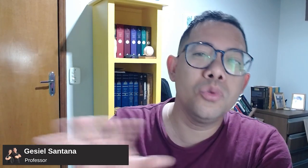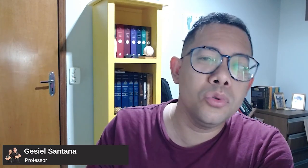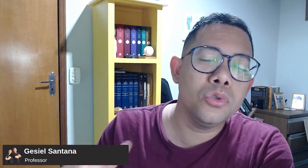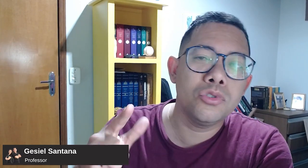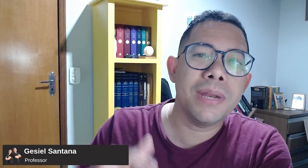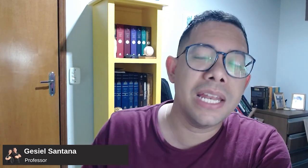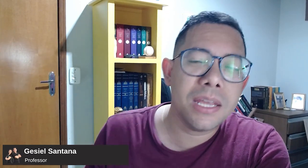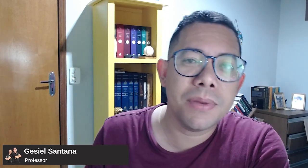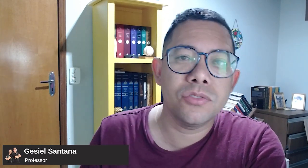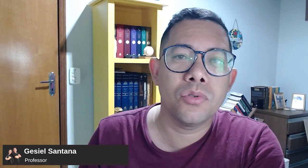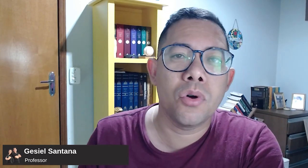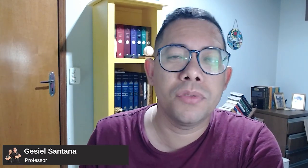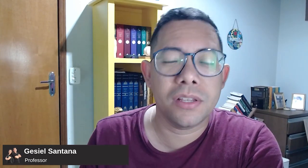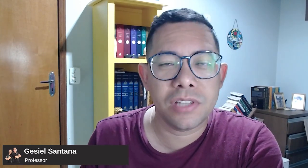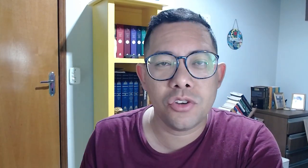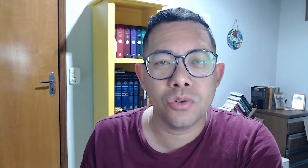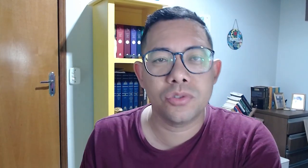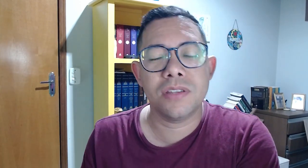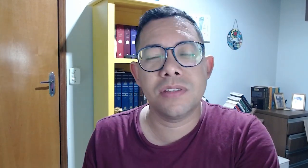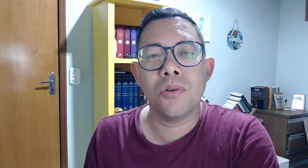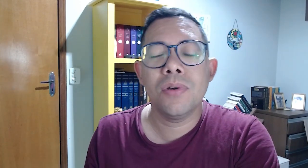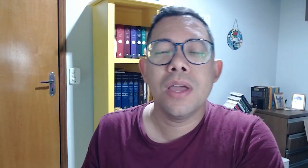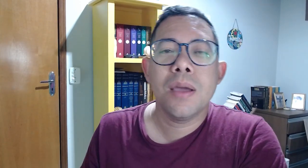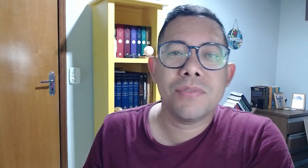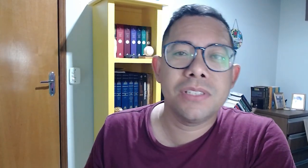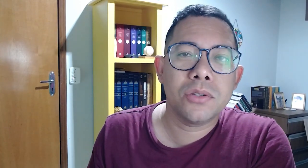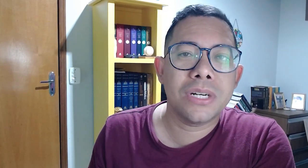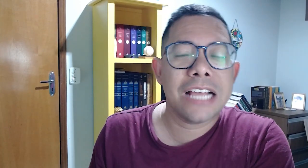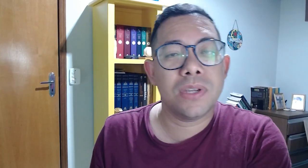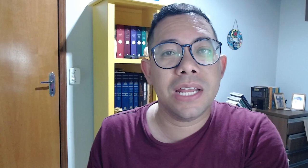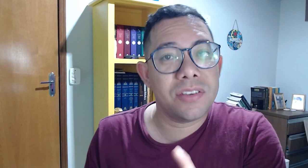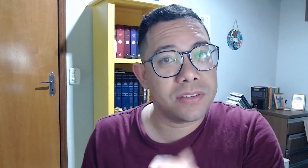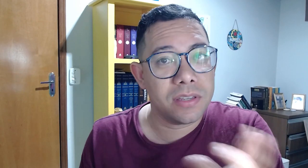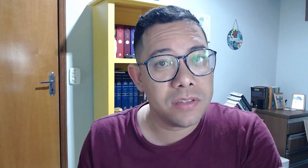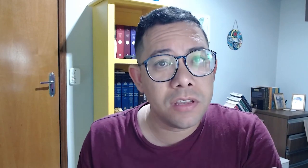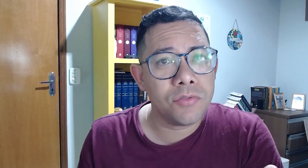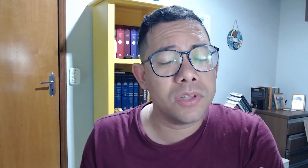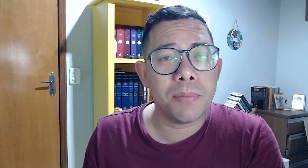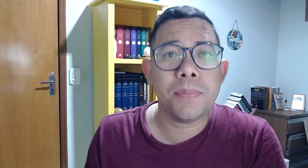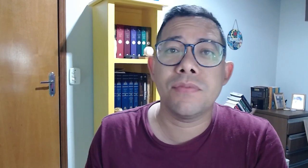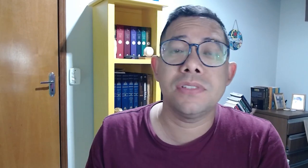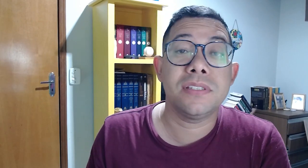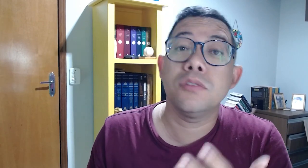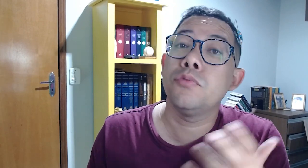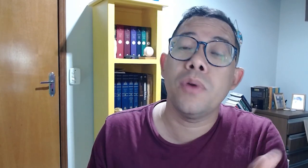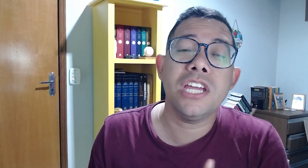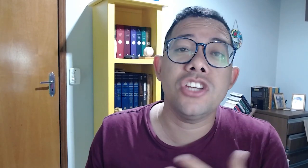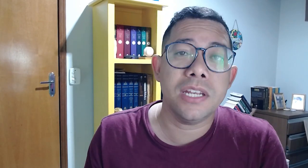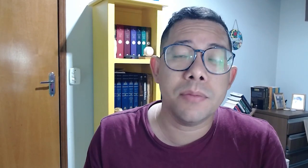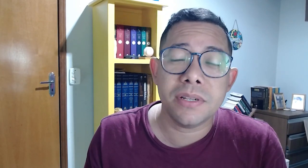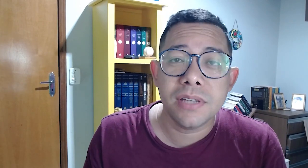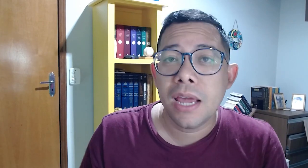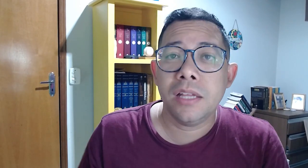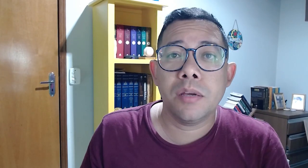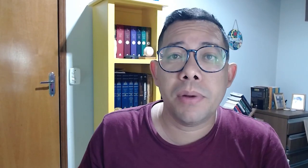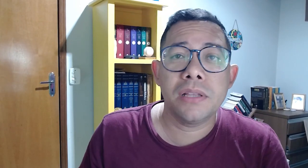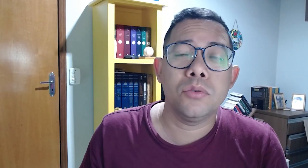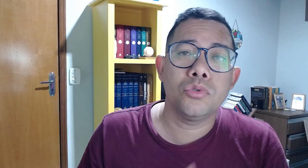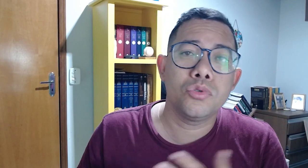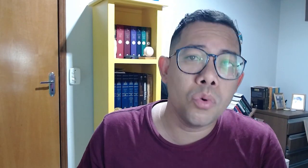tudo sobre Libras no contexto religioso cristão para você tornar a sua igreja acessível e também para você ser fluente em Libras, interpretando os